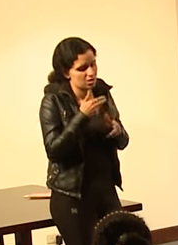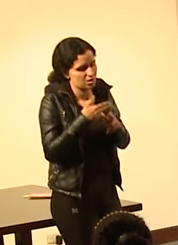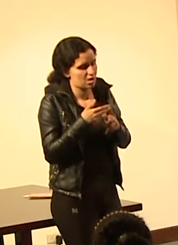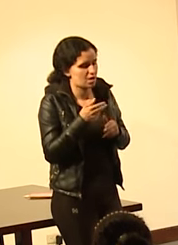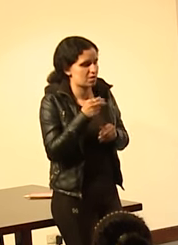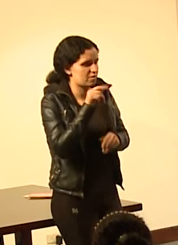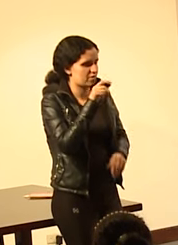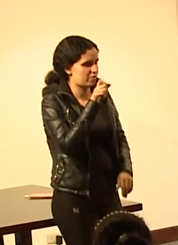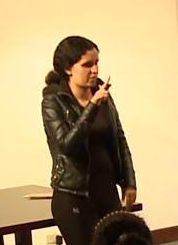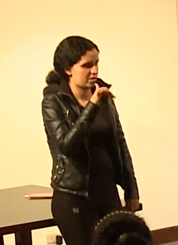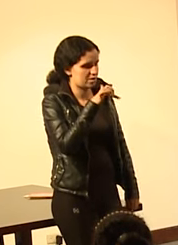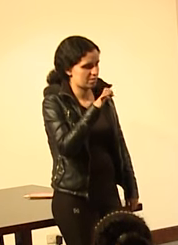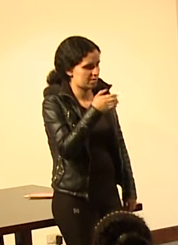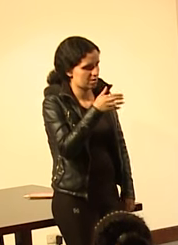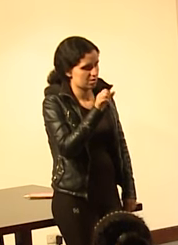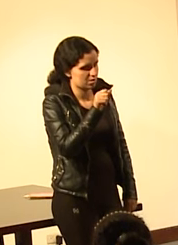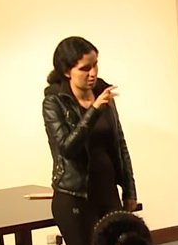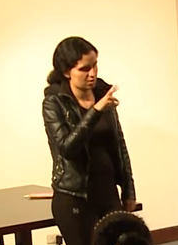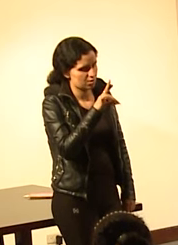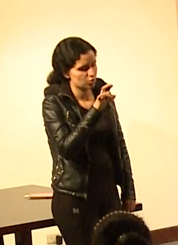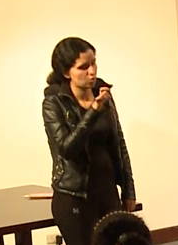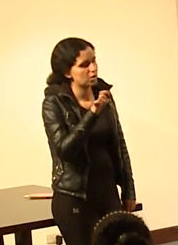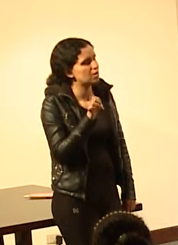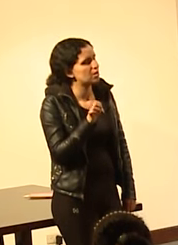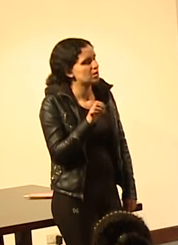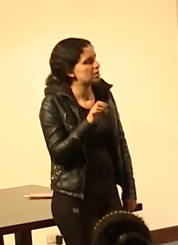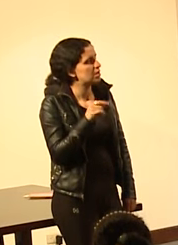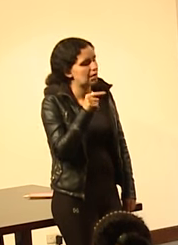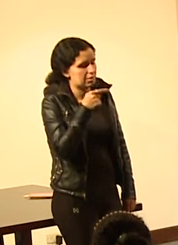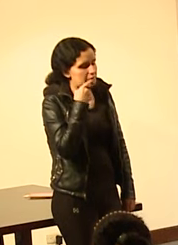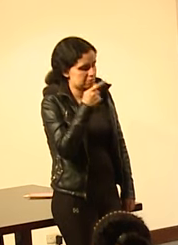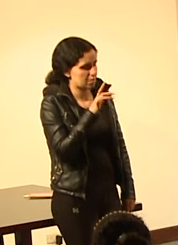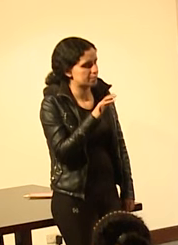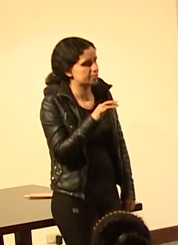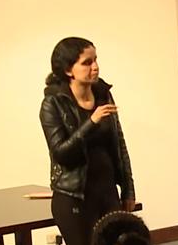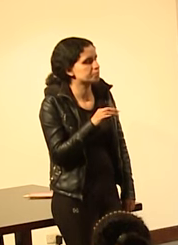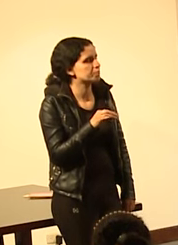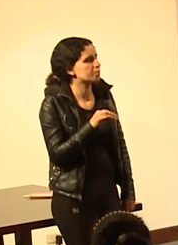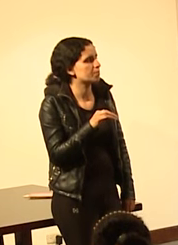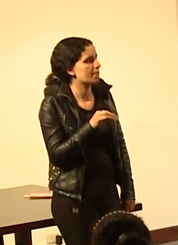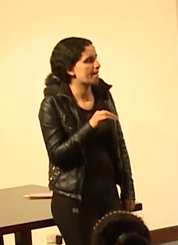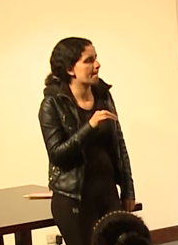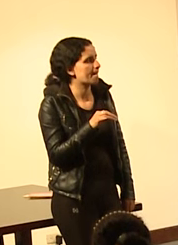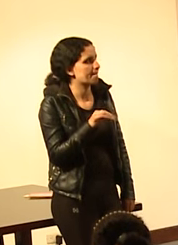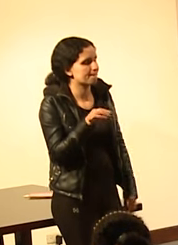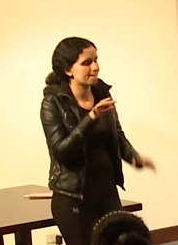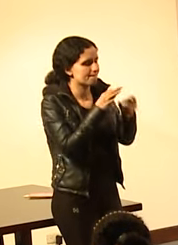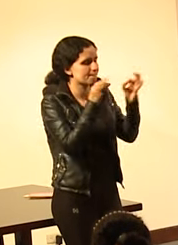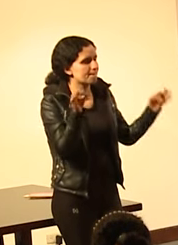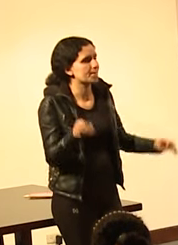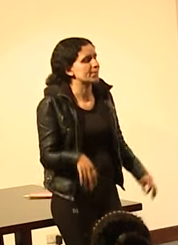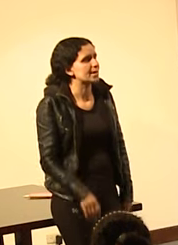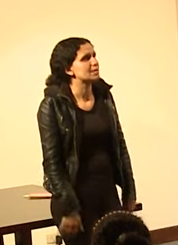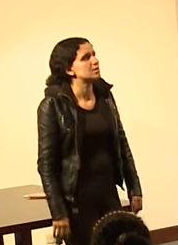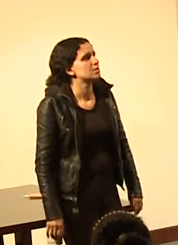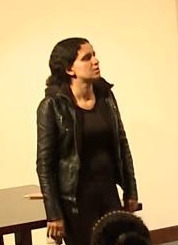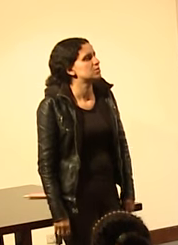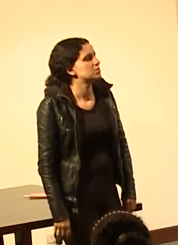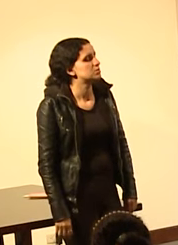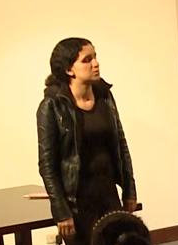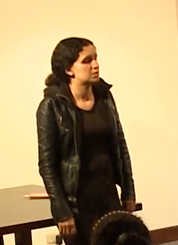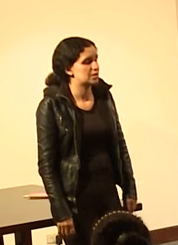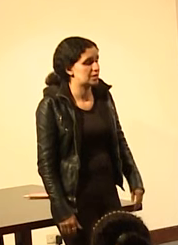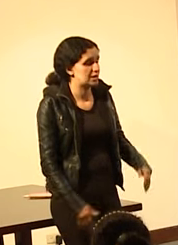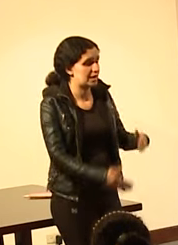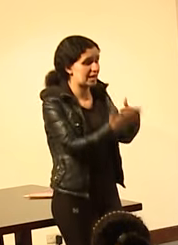o varias, pero la que más me gusta se llama La gente de la Universal, no sé si la han visto. Y el tipo decía una cosa muy chévere, a mí me encanta esa frase. El tipo decía: el cine